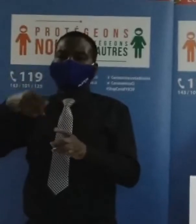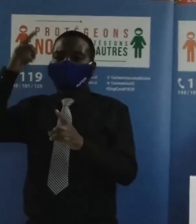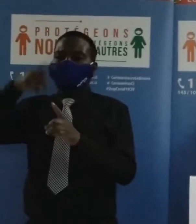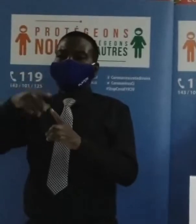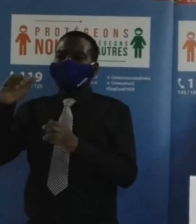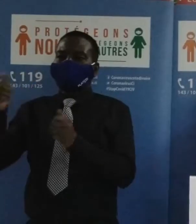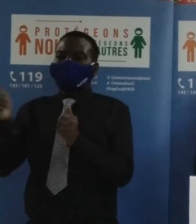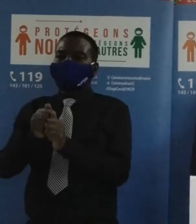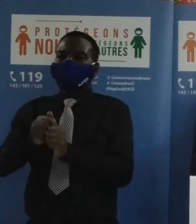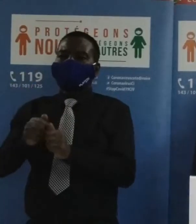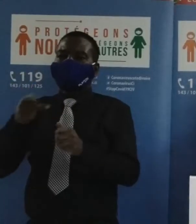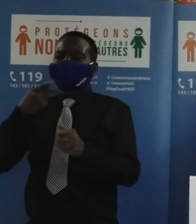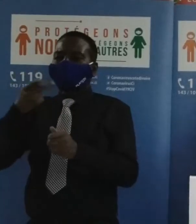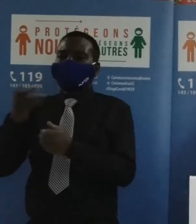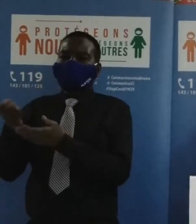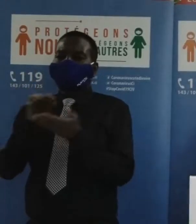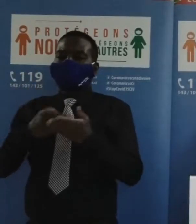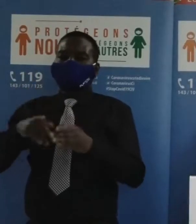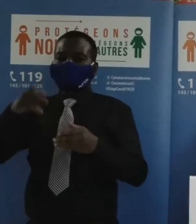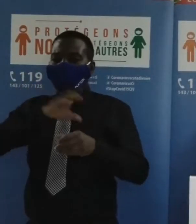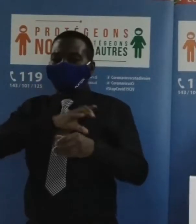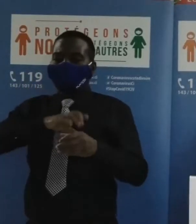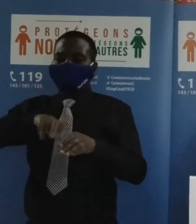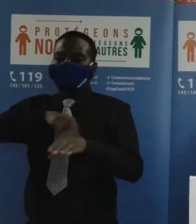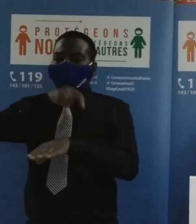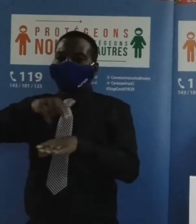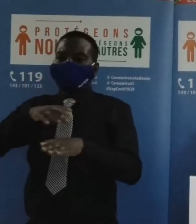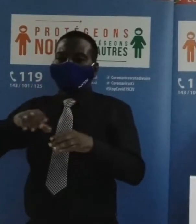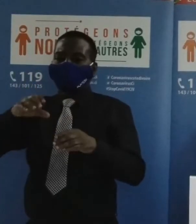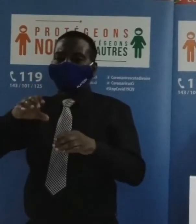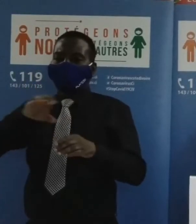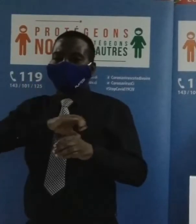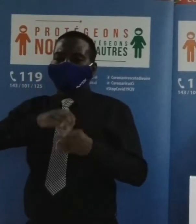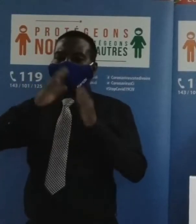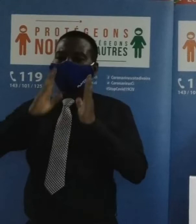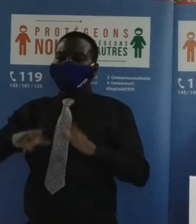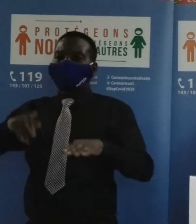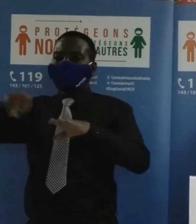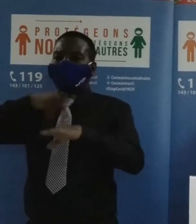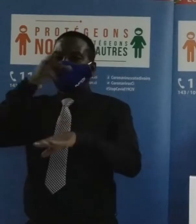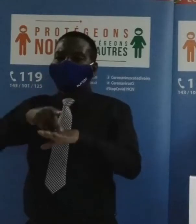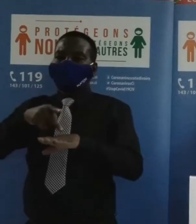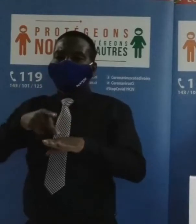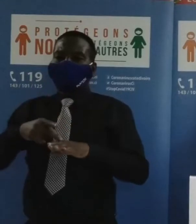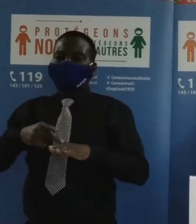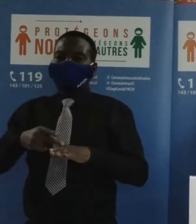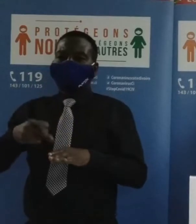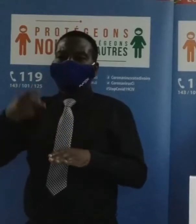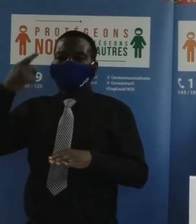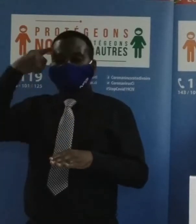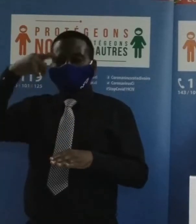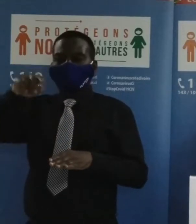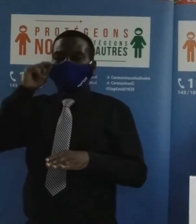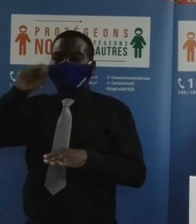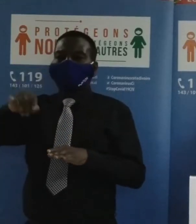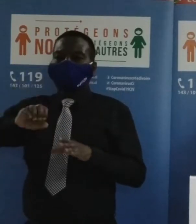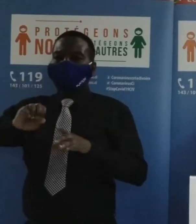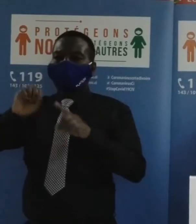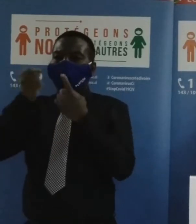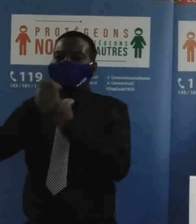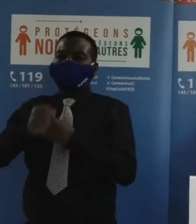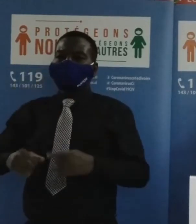porte parole de la police nationale le commissaire principal charles meubles pour le point de situation